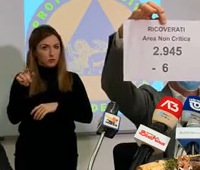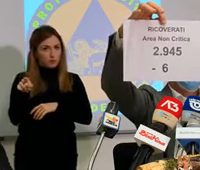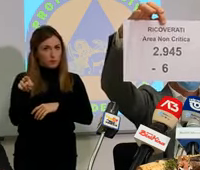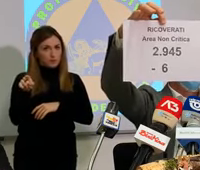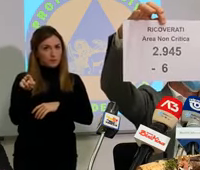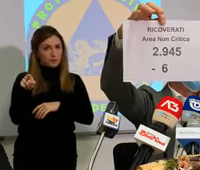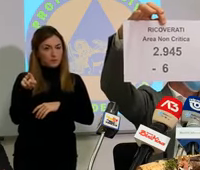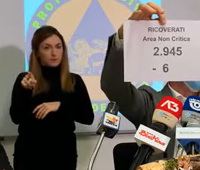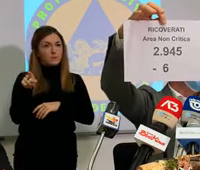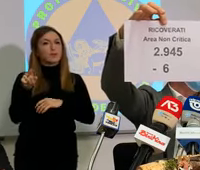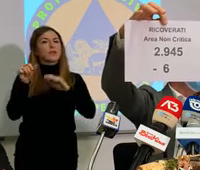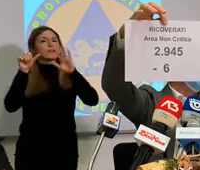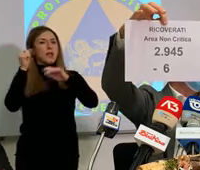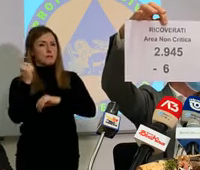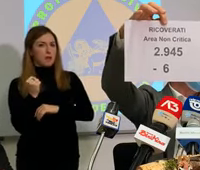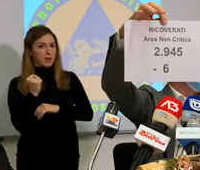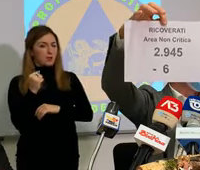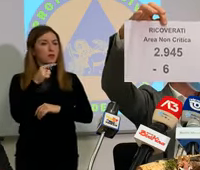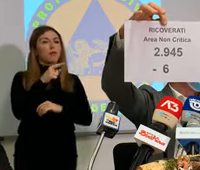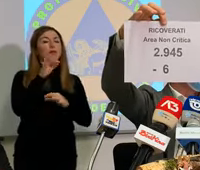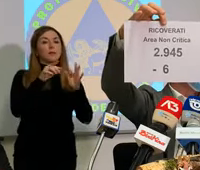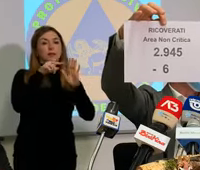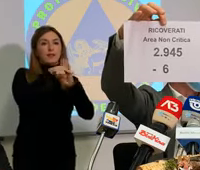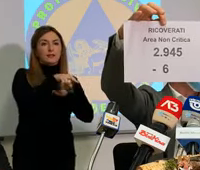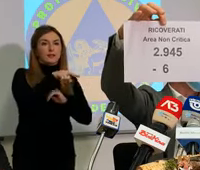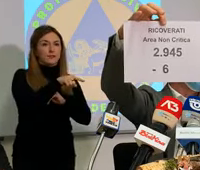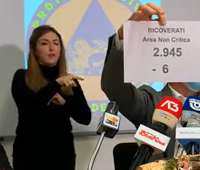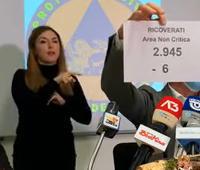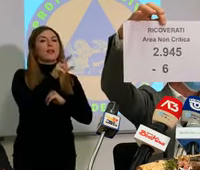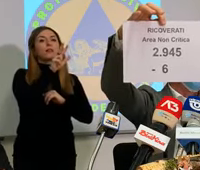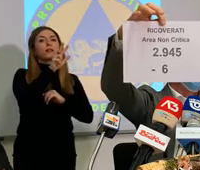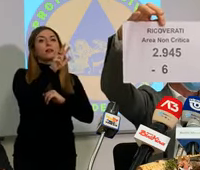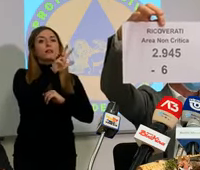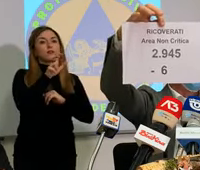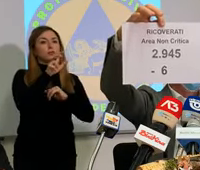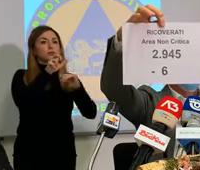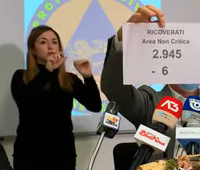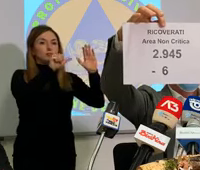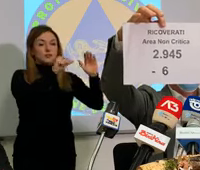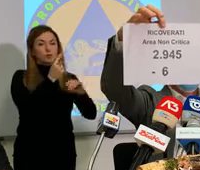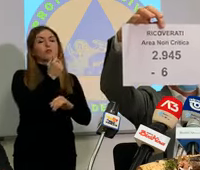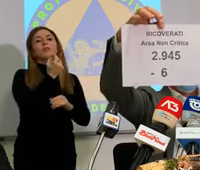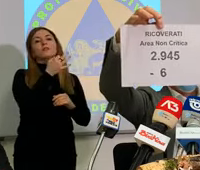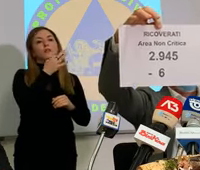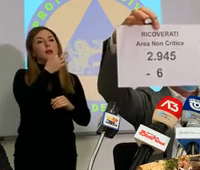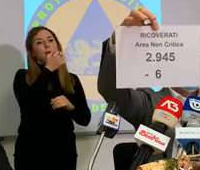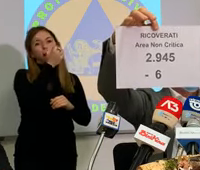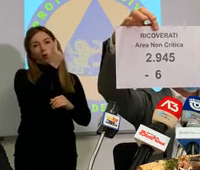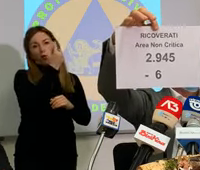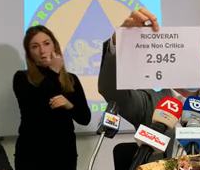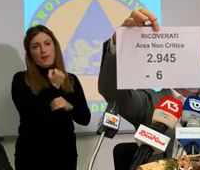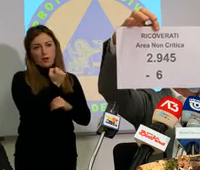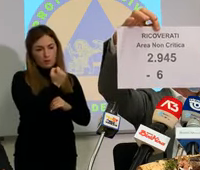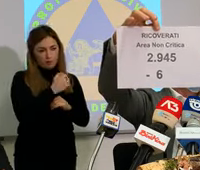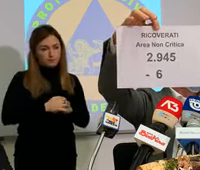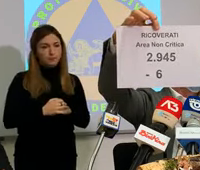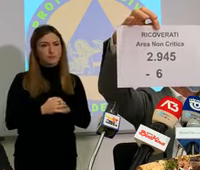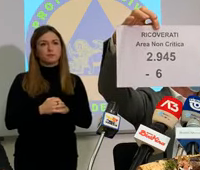meno 6 e terapie intensive sono 372 meno uno ma come vedete